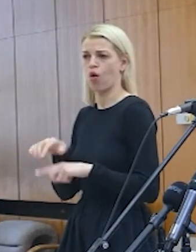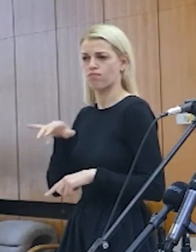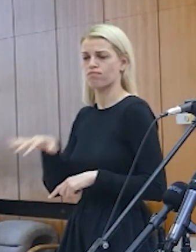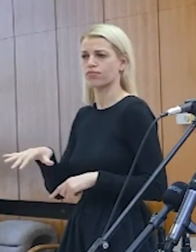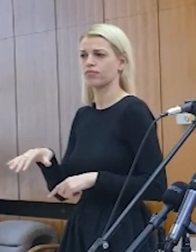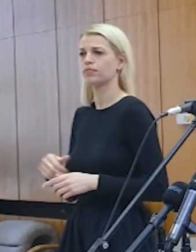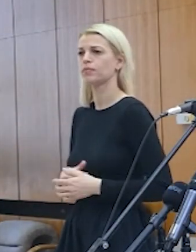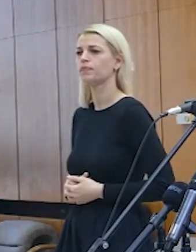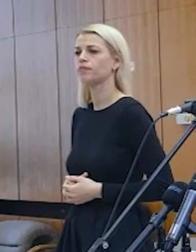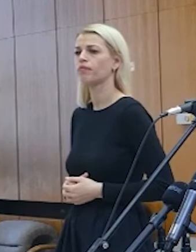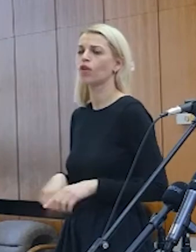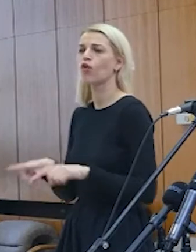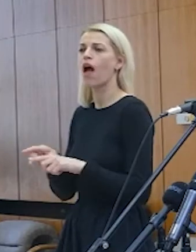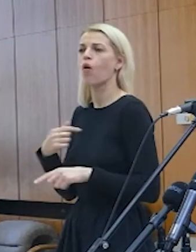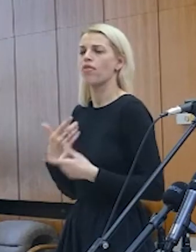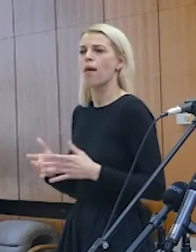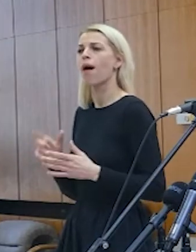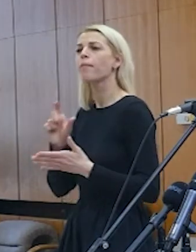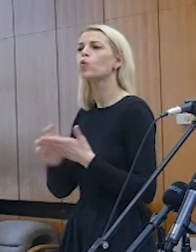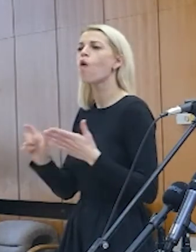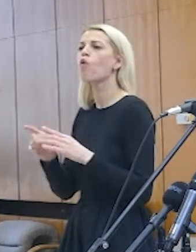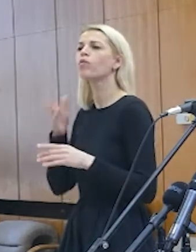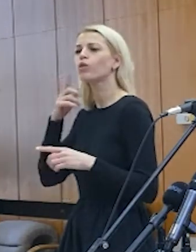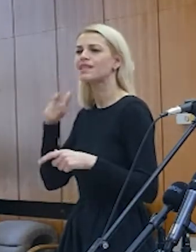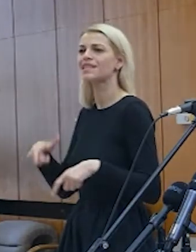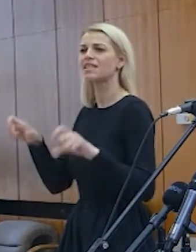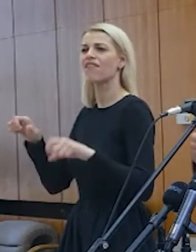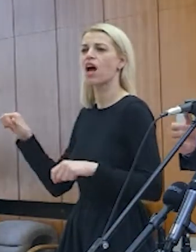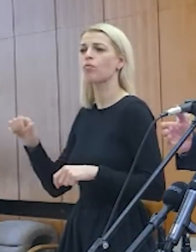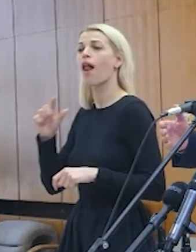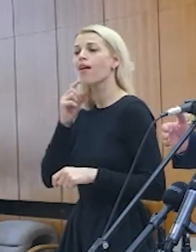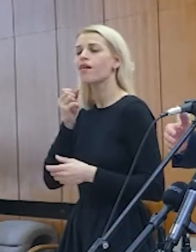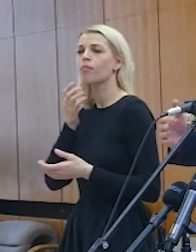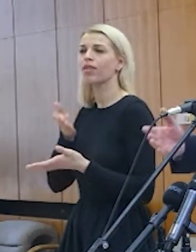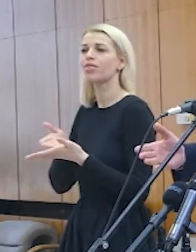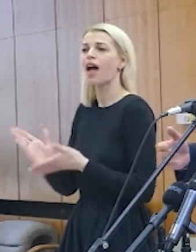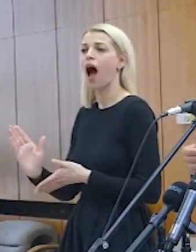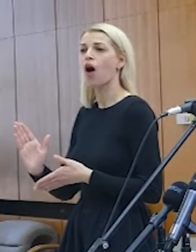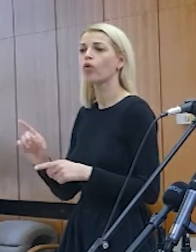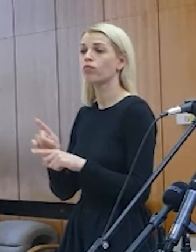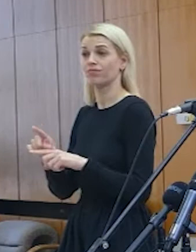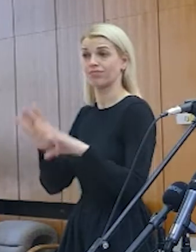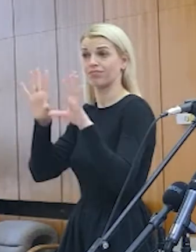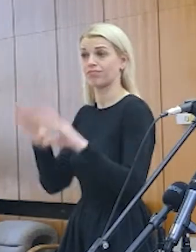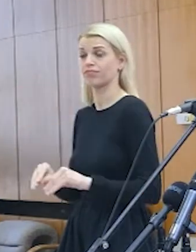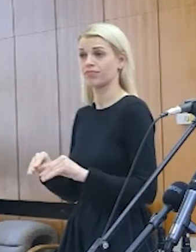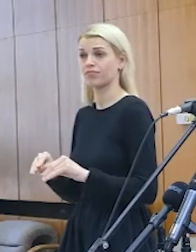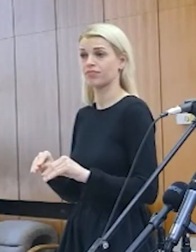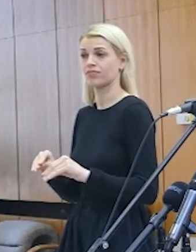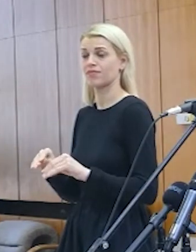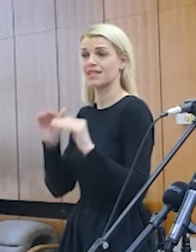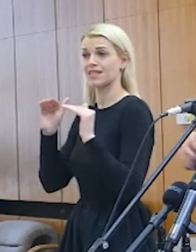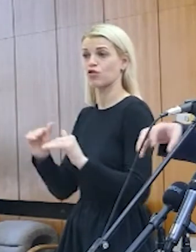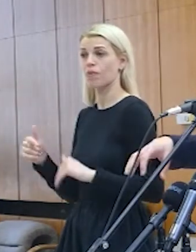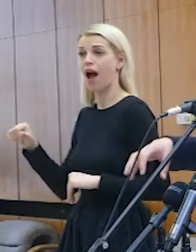ani nemáme nejaké dôvody si myslieť, že nebude tiecť, ale keby to prestalo, tak poprvé